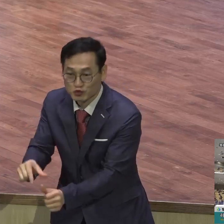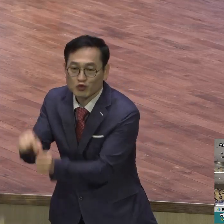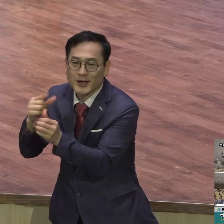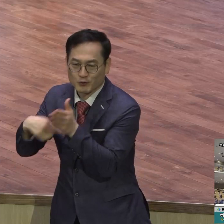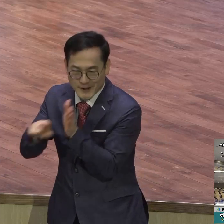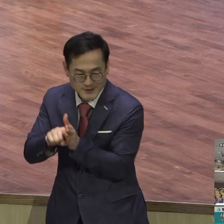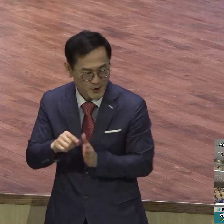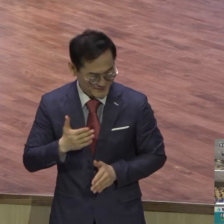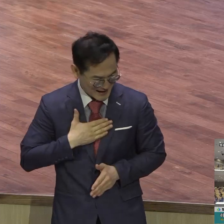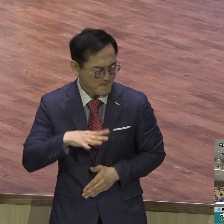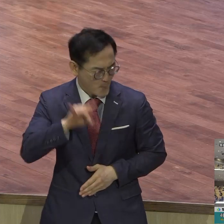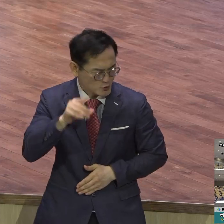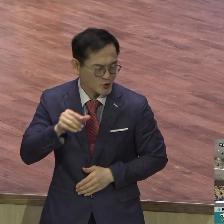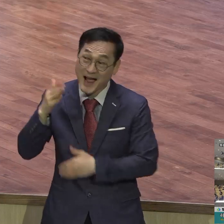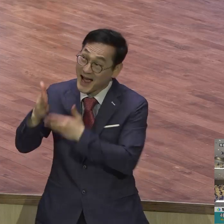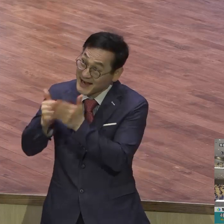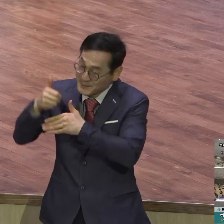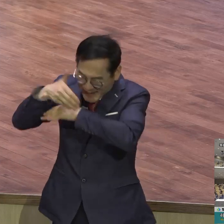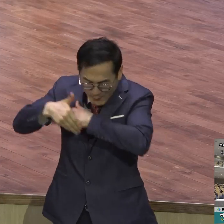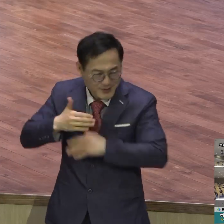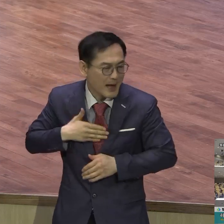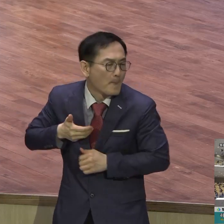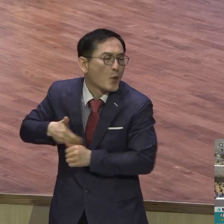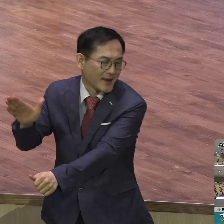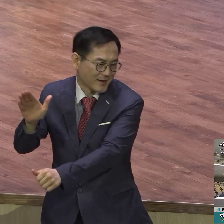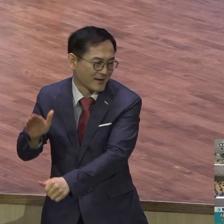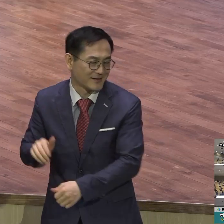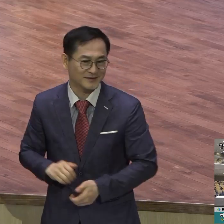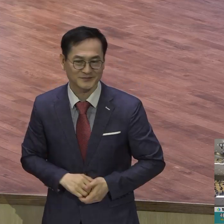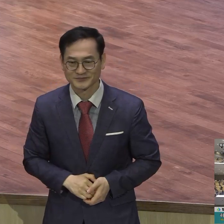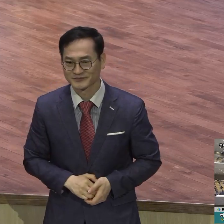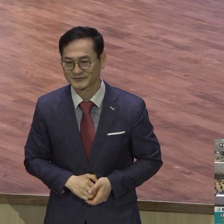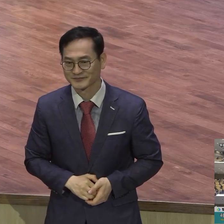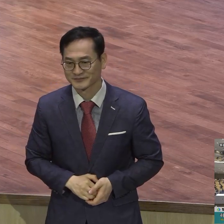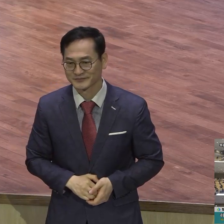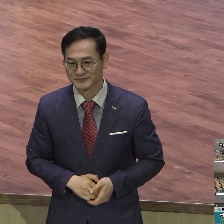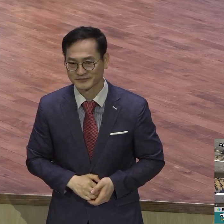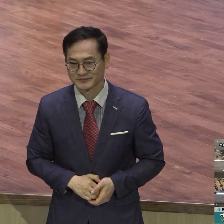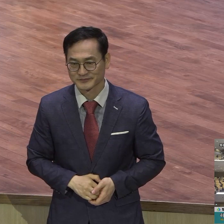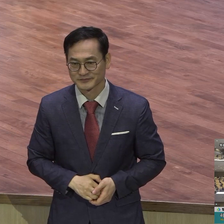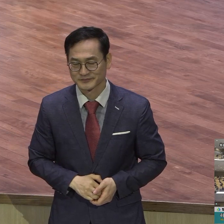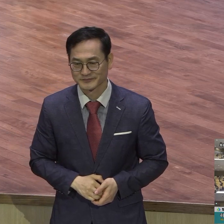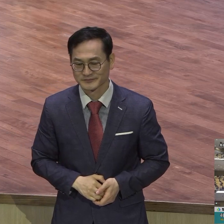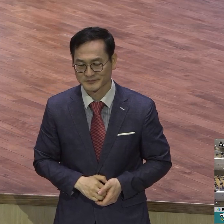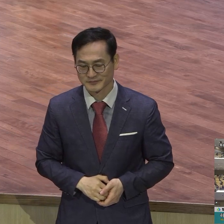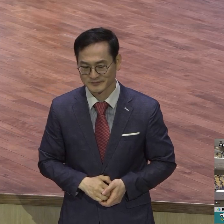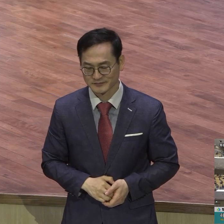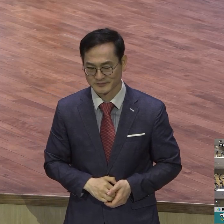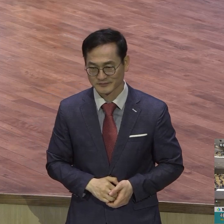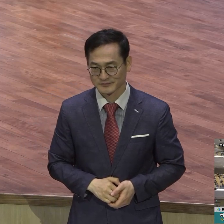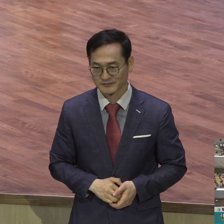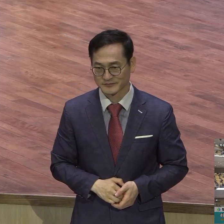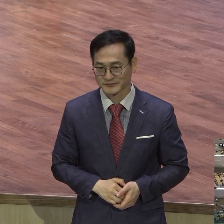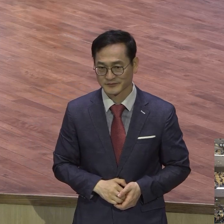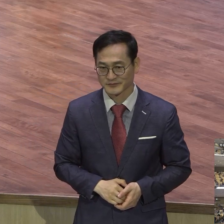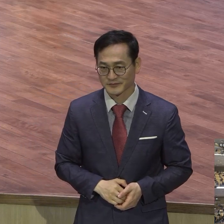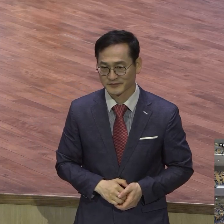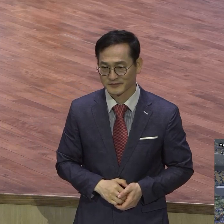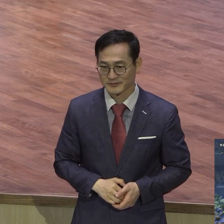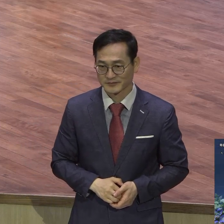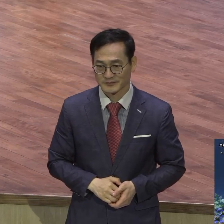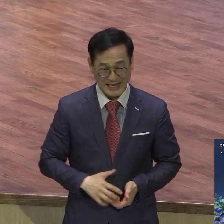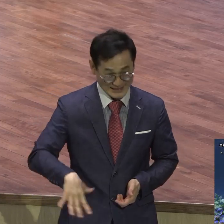당신들보다 먼저 보냈었나이다 그렇잖아요 7년 후기 노는데 다 죽는데 우리